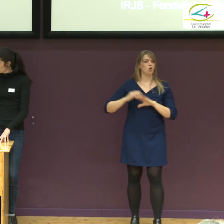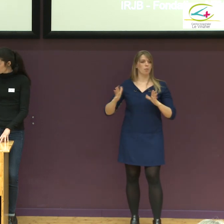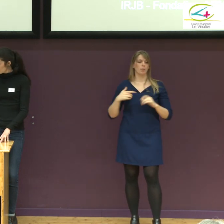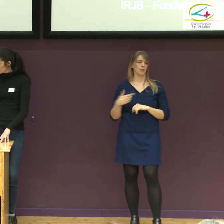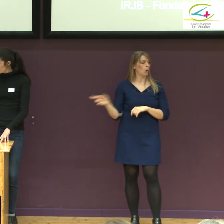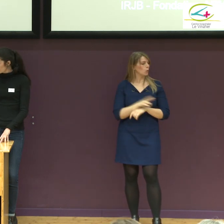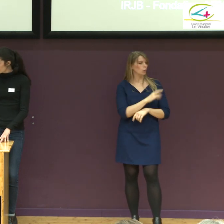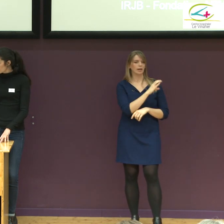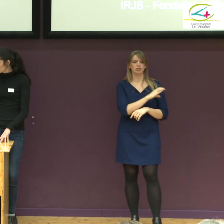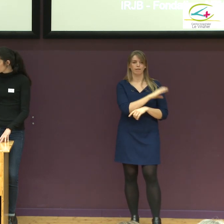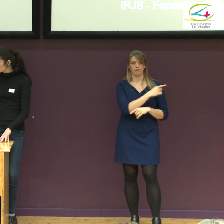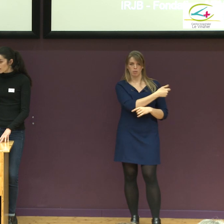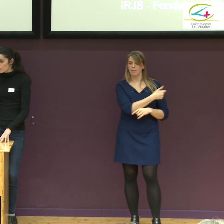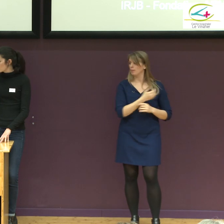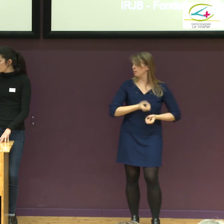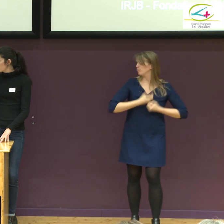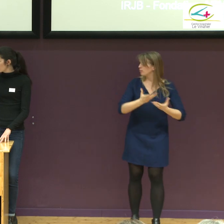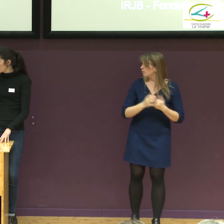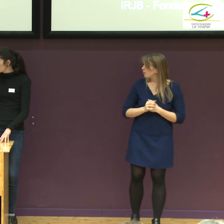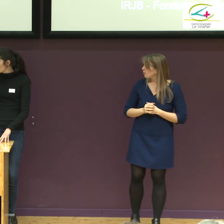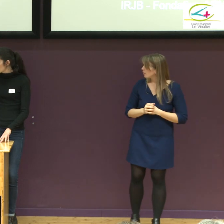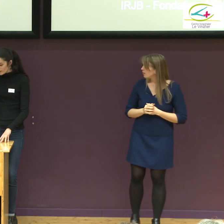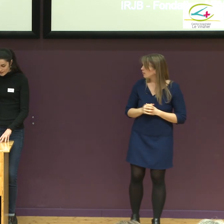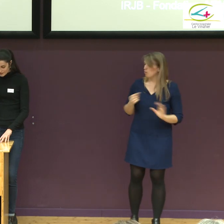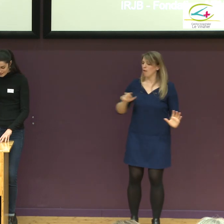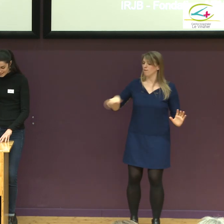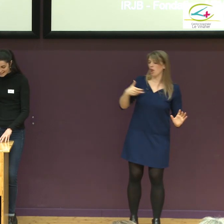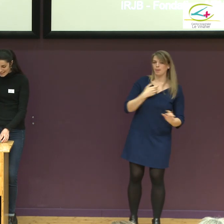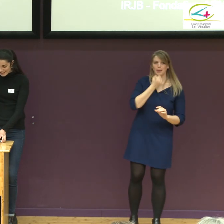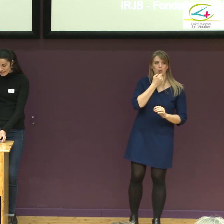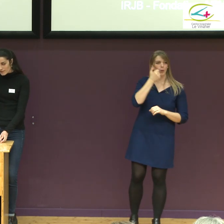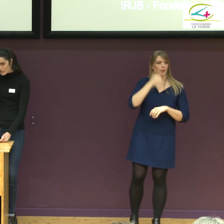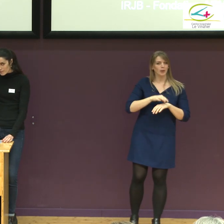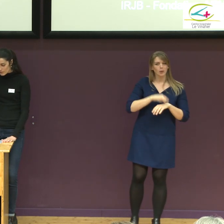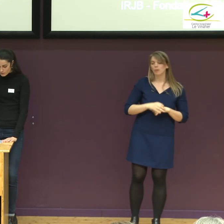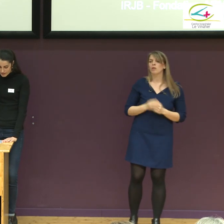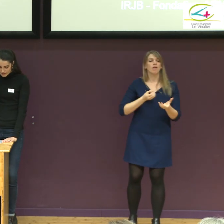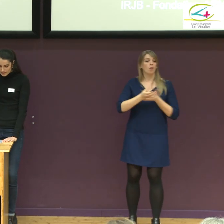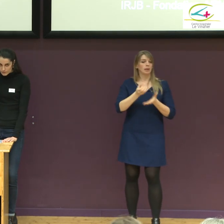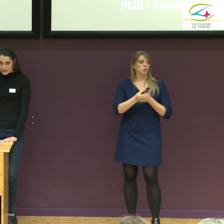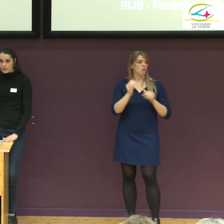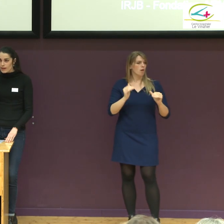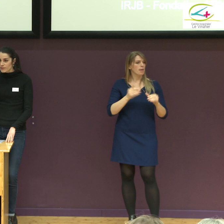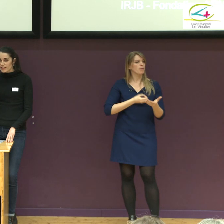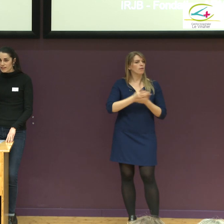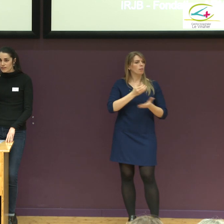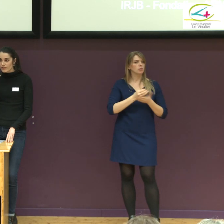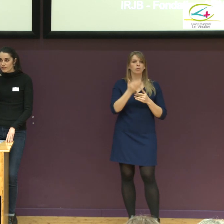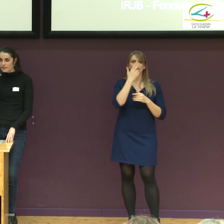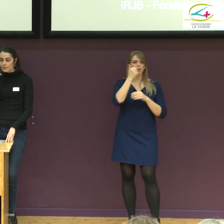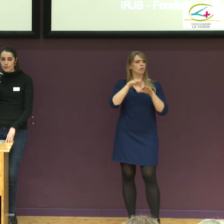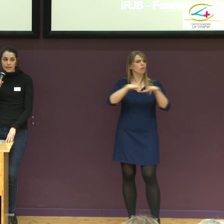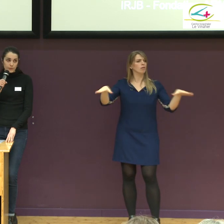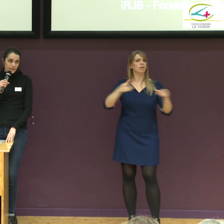à Christophe pour qu'on puisse commencer. Alors je pique le micro à Christophe. Quelques informations aussi. Vous avez eu à l'entrée